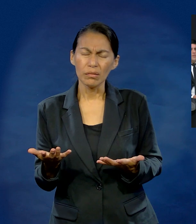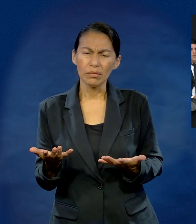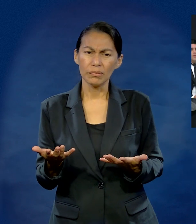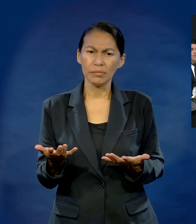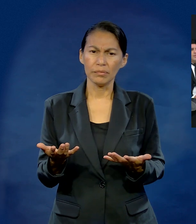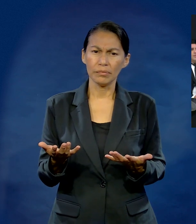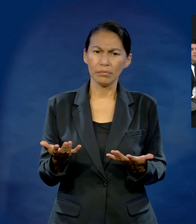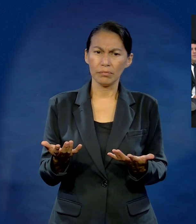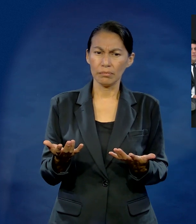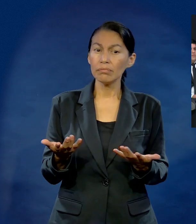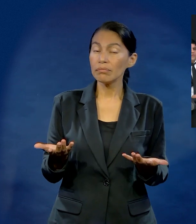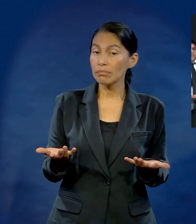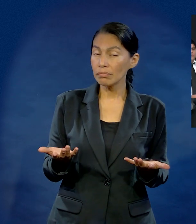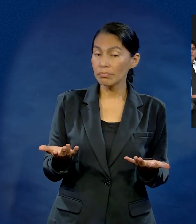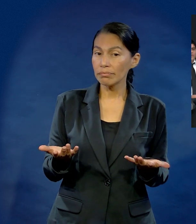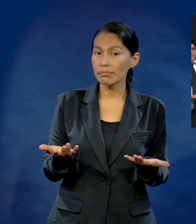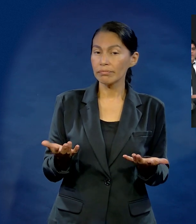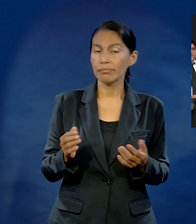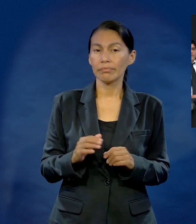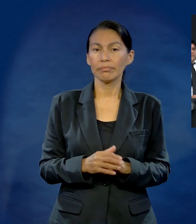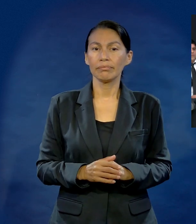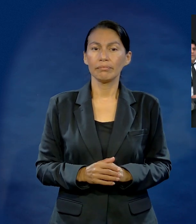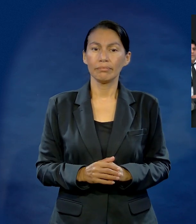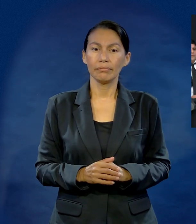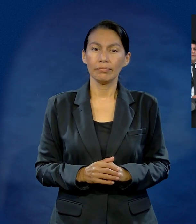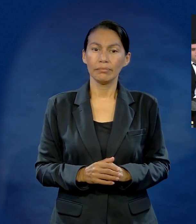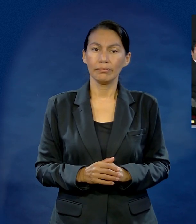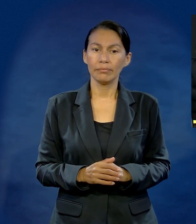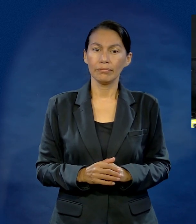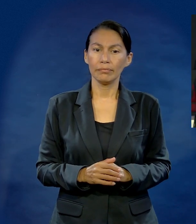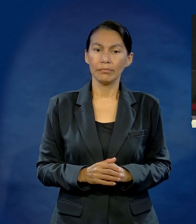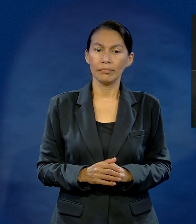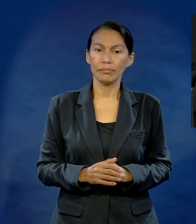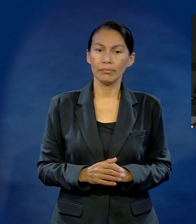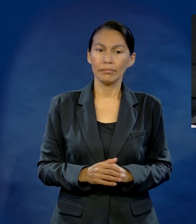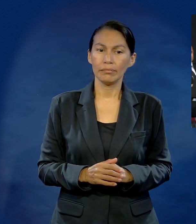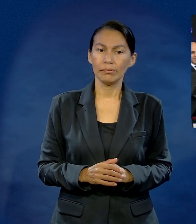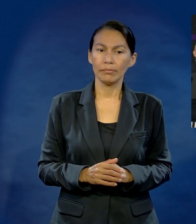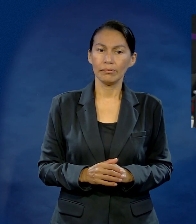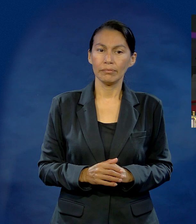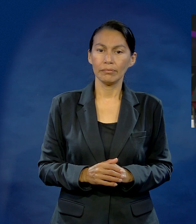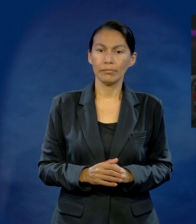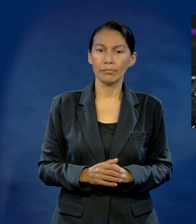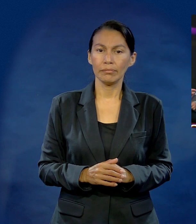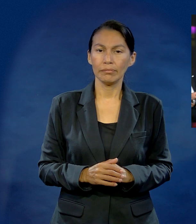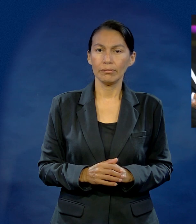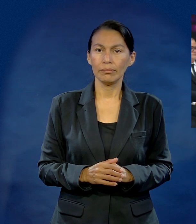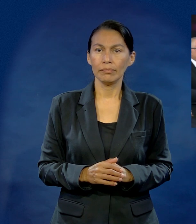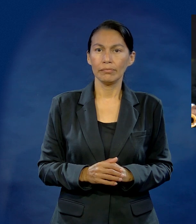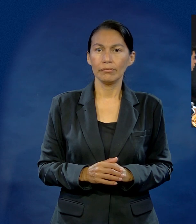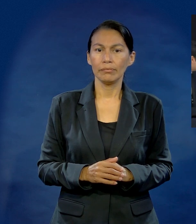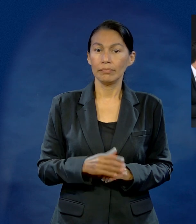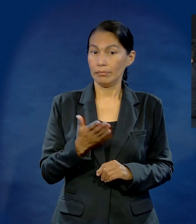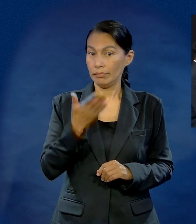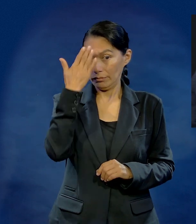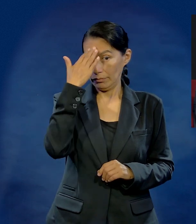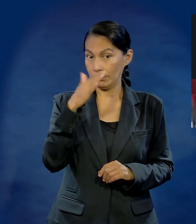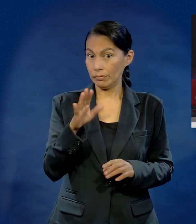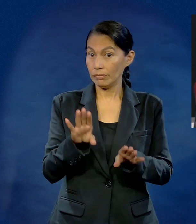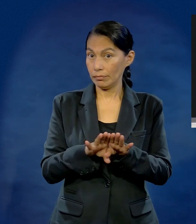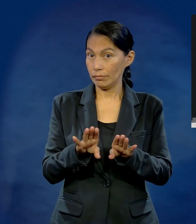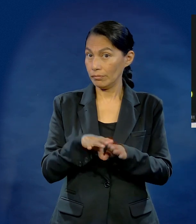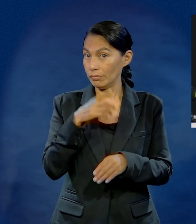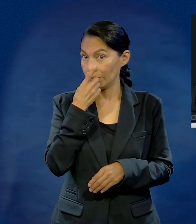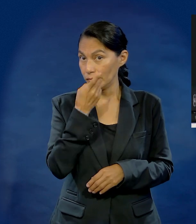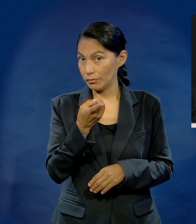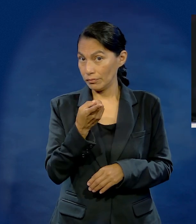Pregúntale al de al lado esta mañana, no por ser chismoso, sino por estar bien informado. ¿Qué actitud tienes en la vida? Dígale así al de al lado, pregúntele. ¿Qué